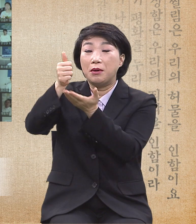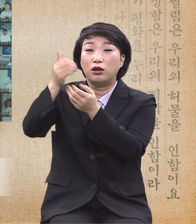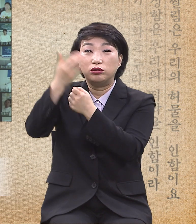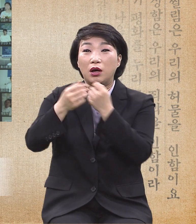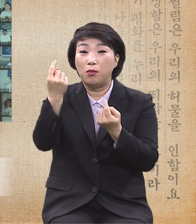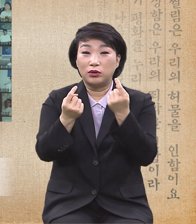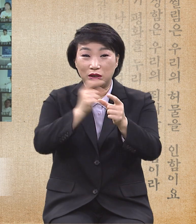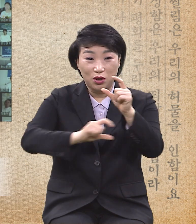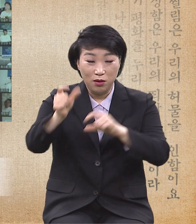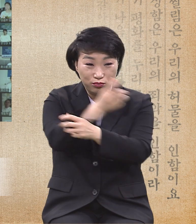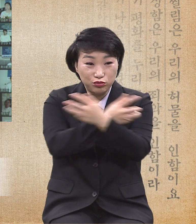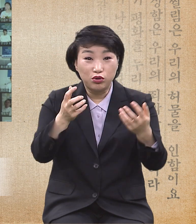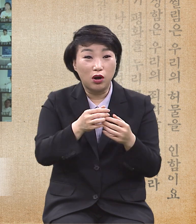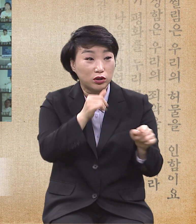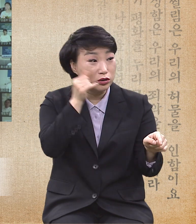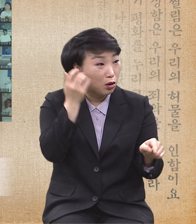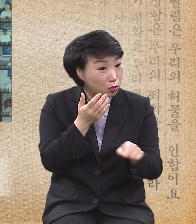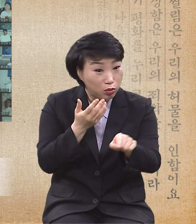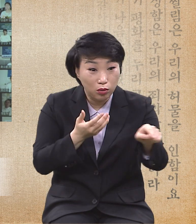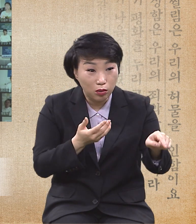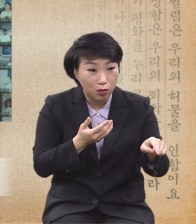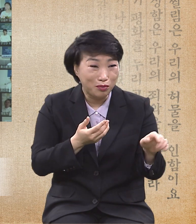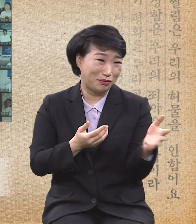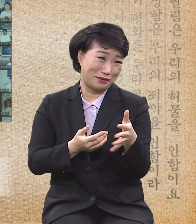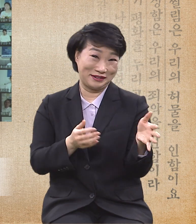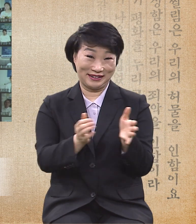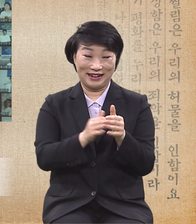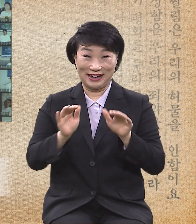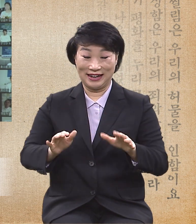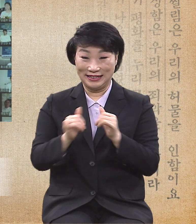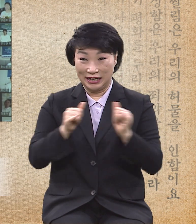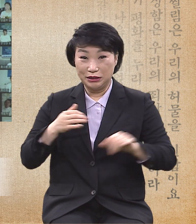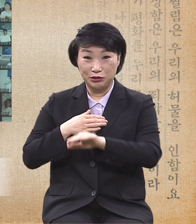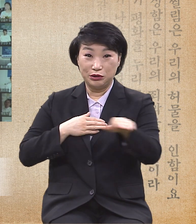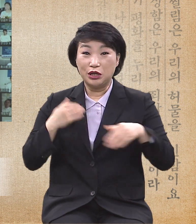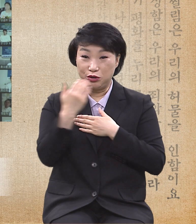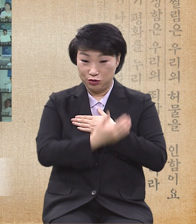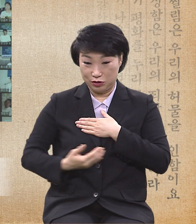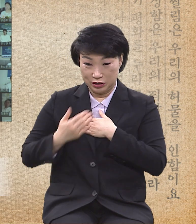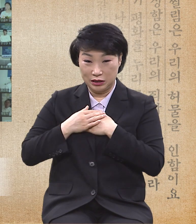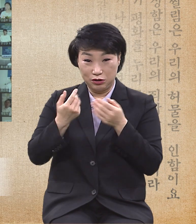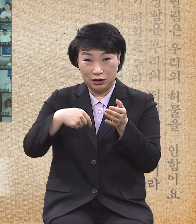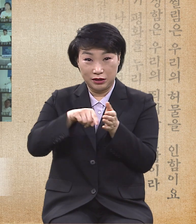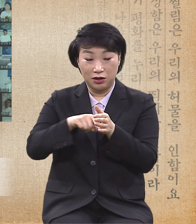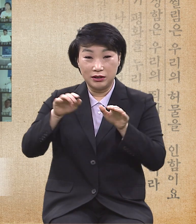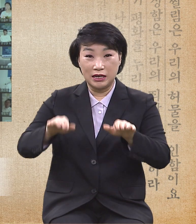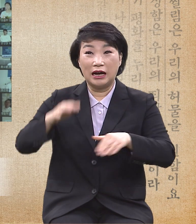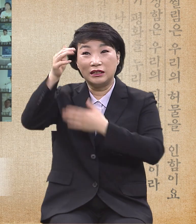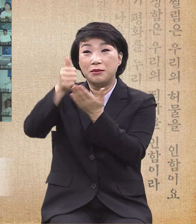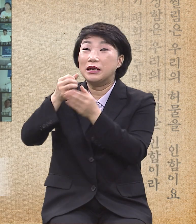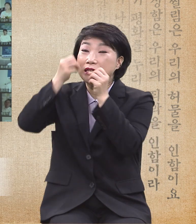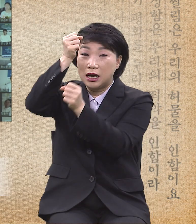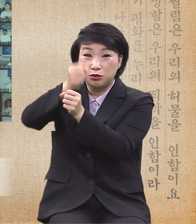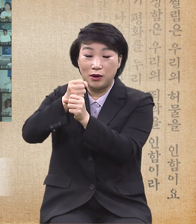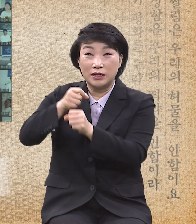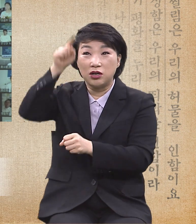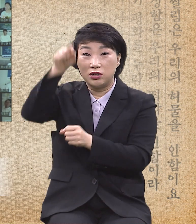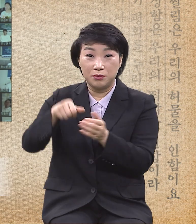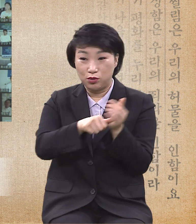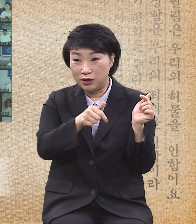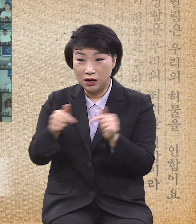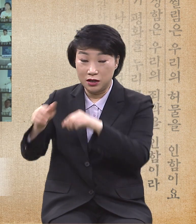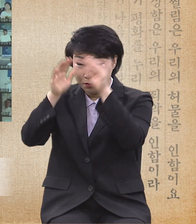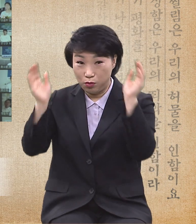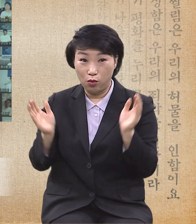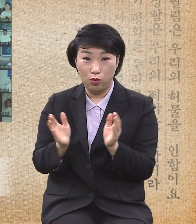은혜보다 더 풍부한 게 어디 있어? 하나님께서 인간의 육신을 위해서는 하나님께서 창조하신 천지 만물을